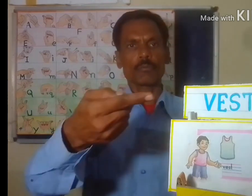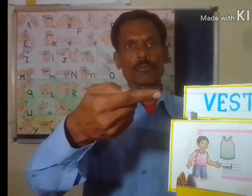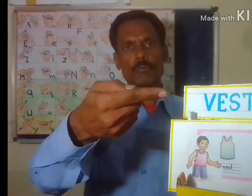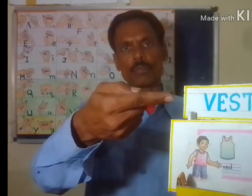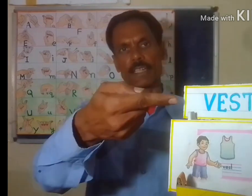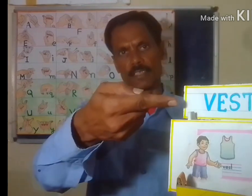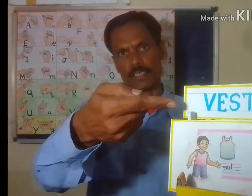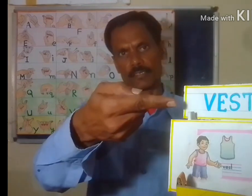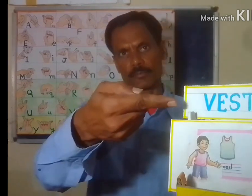वेस्ट